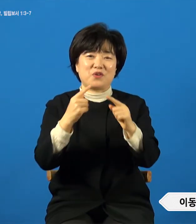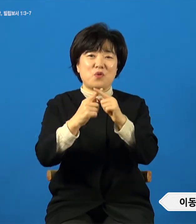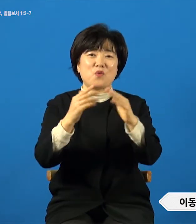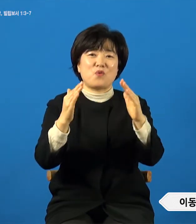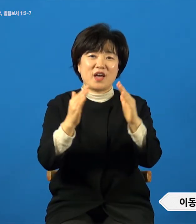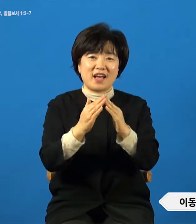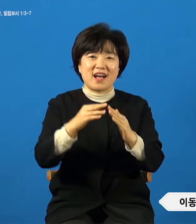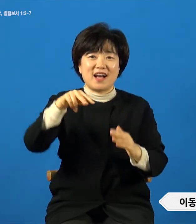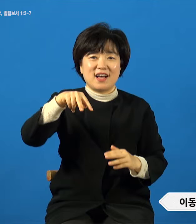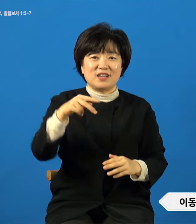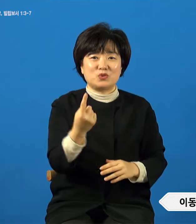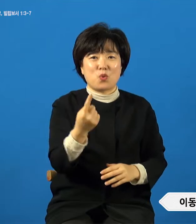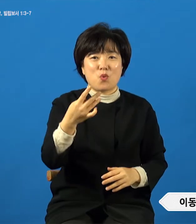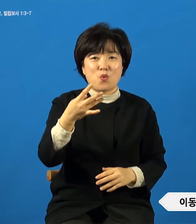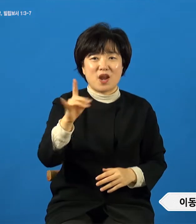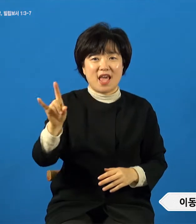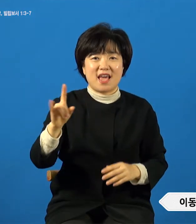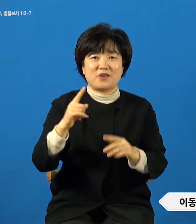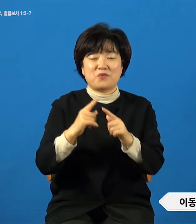바로 소래교회였던 것입니다.